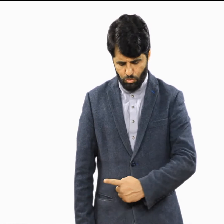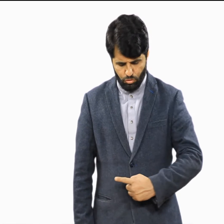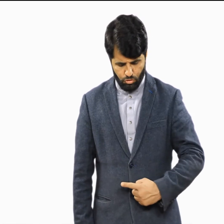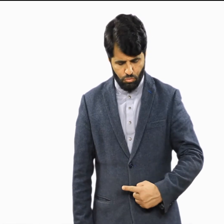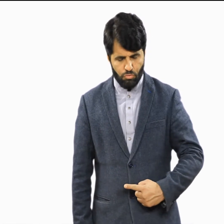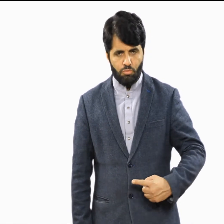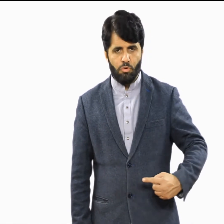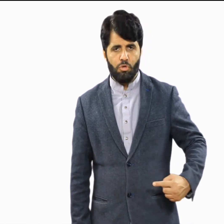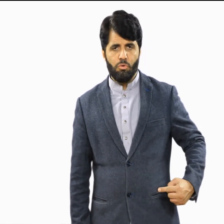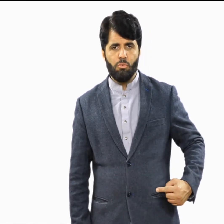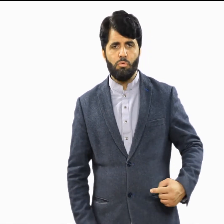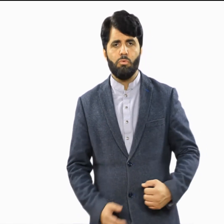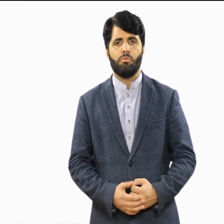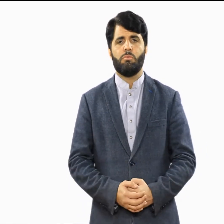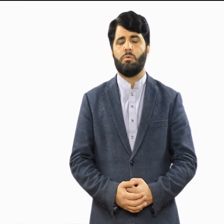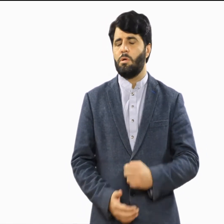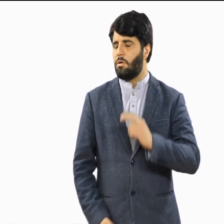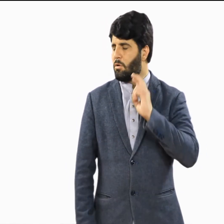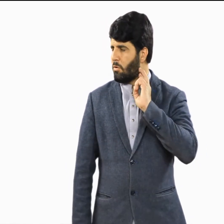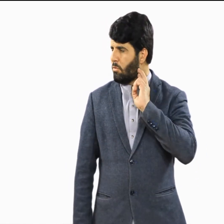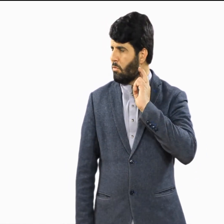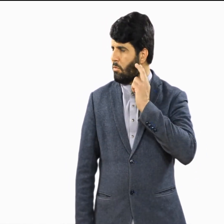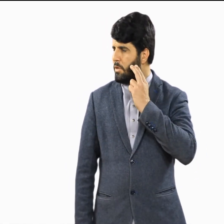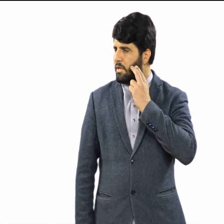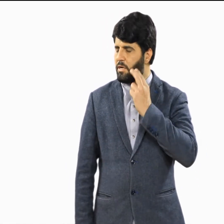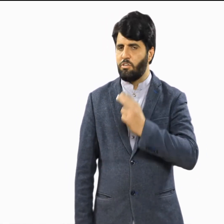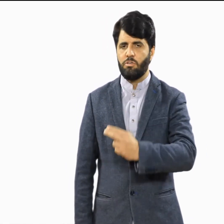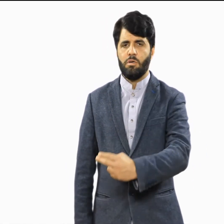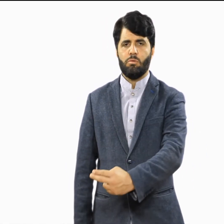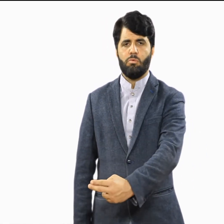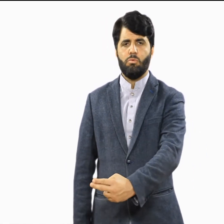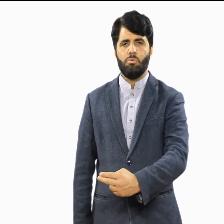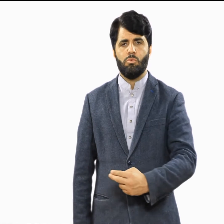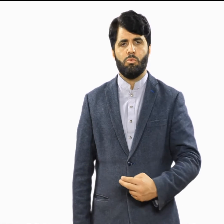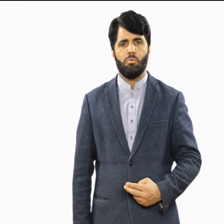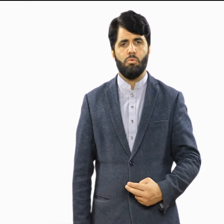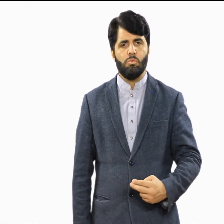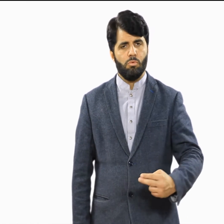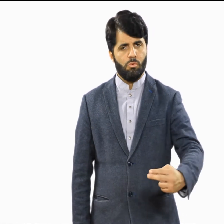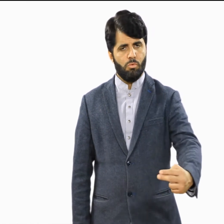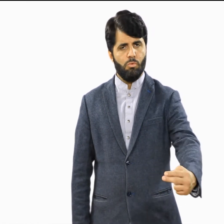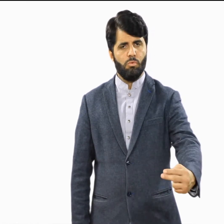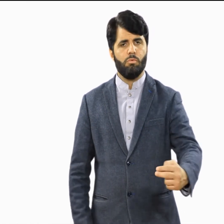شو یو او وٹا شا غو خو قو